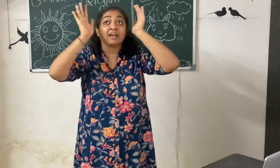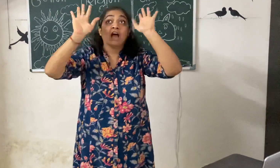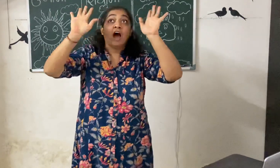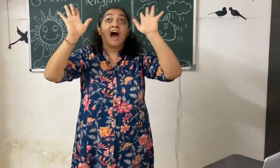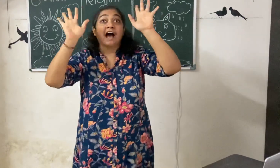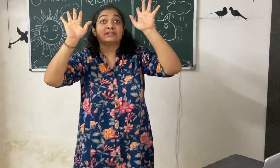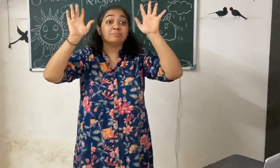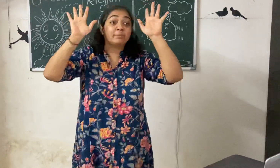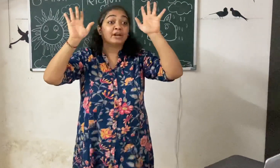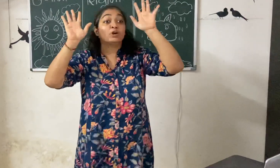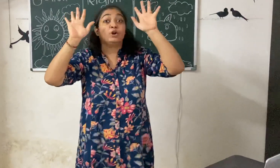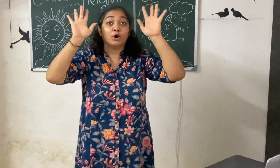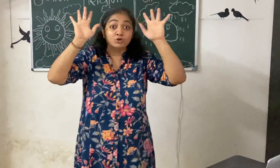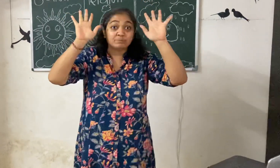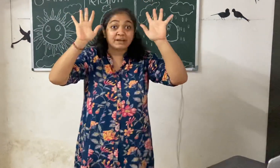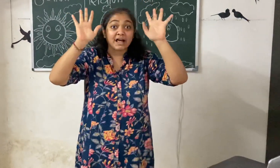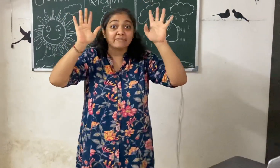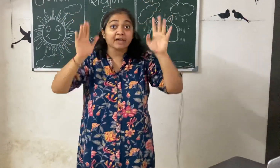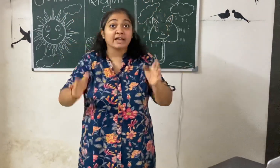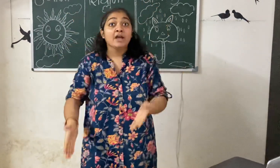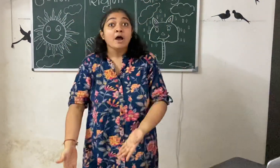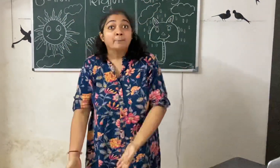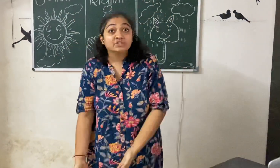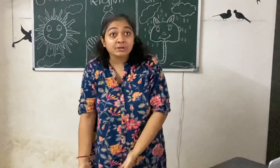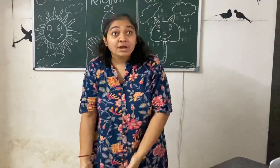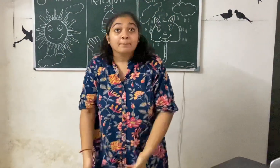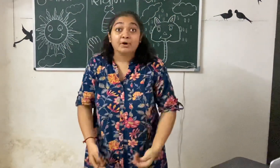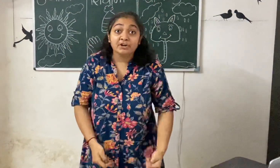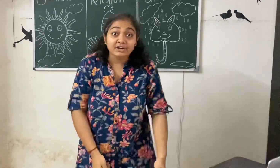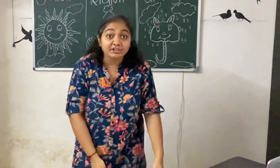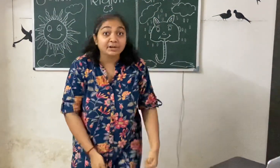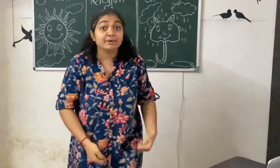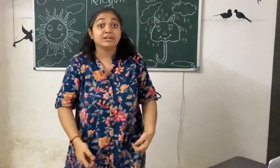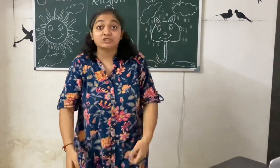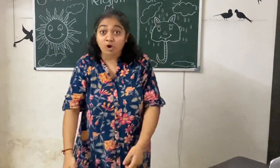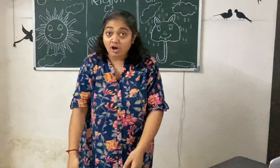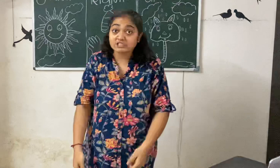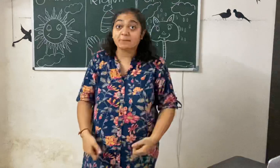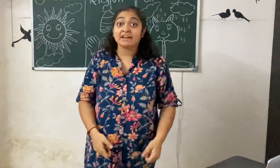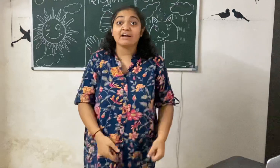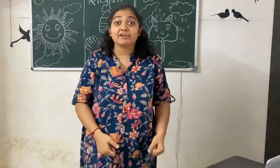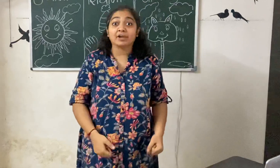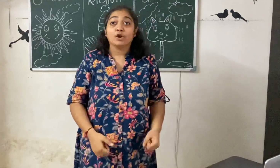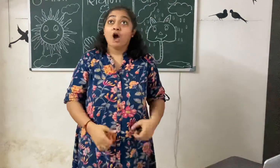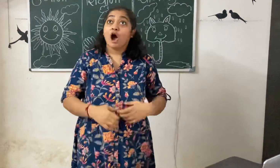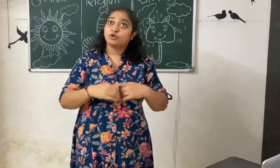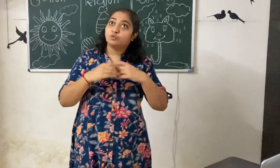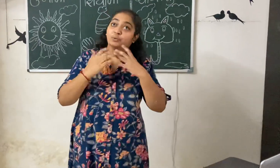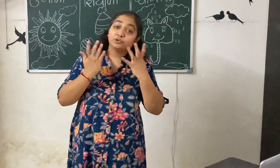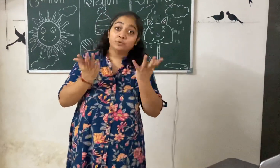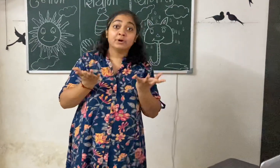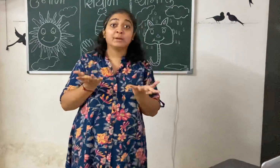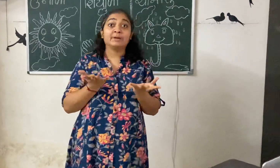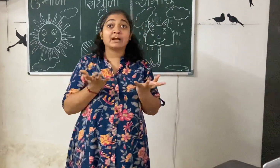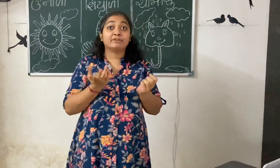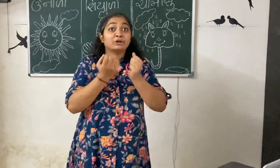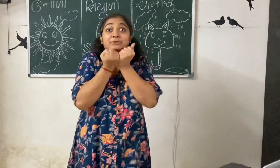मोगनंदं सौक्स लाए? मने, अचलों बतू बैरावे अखक्तला